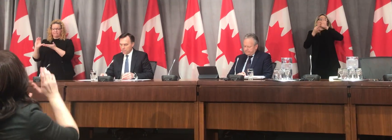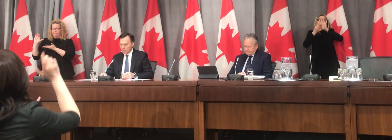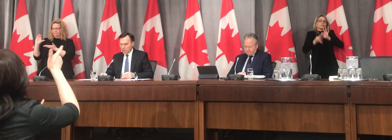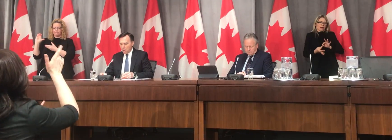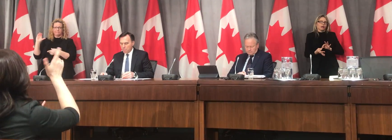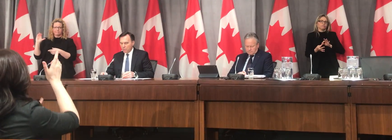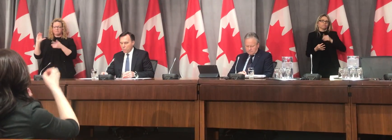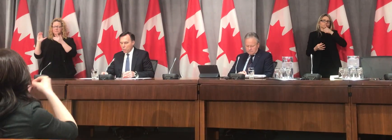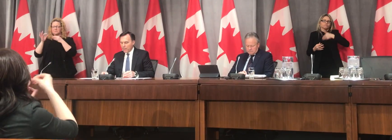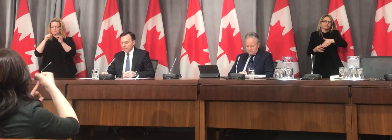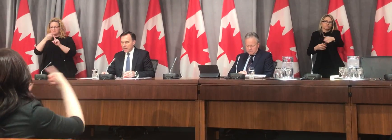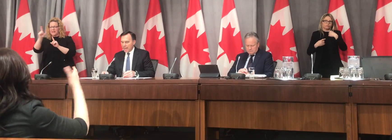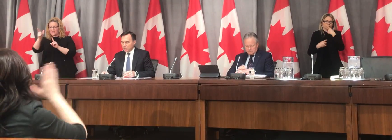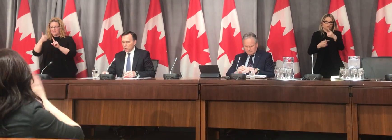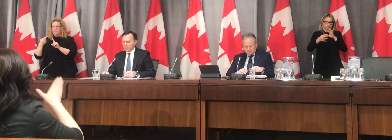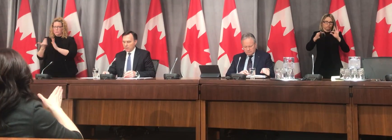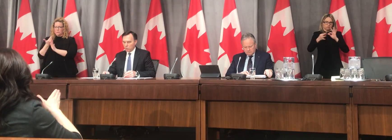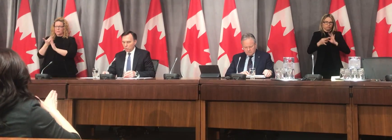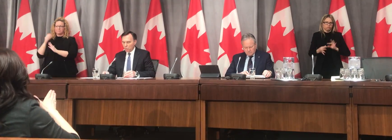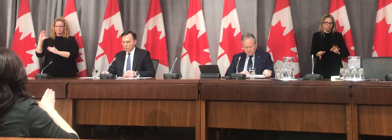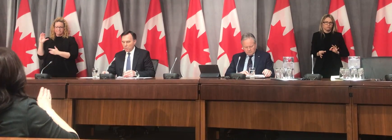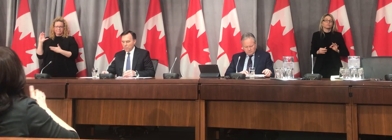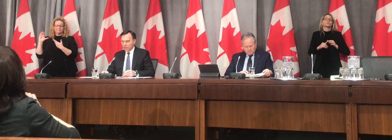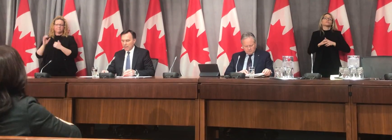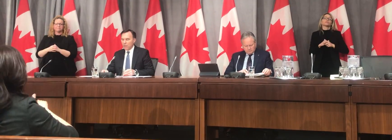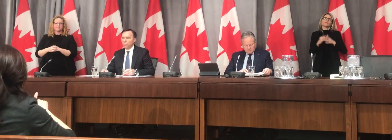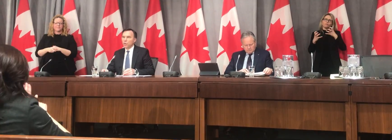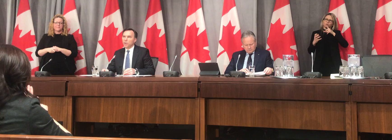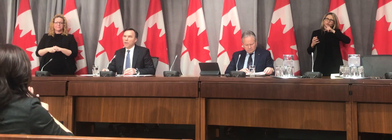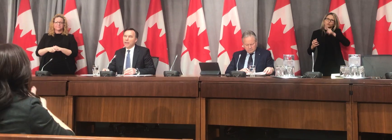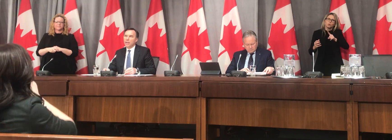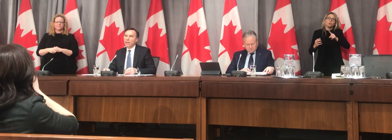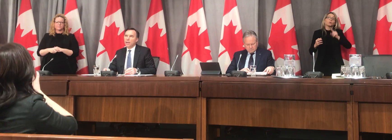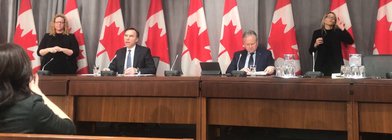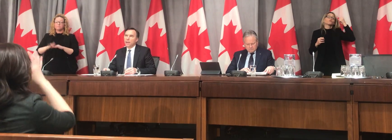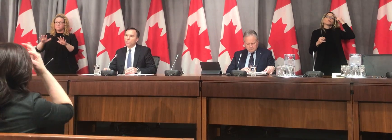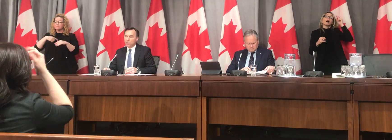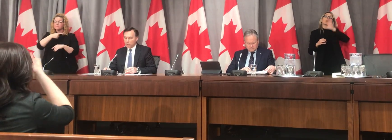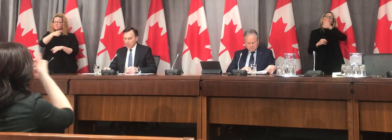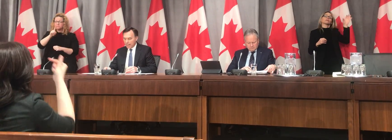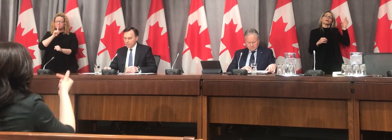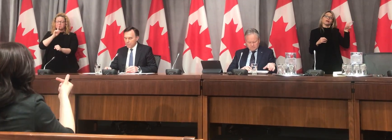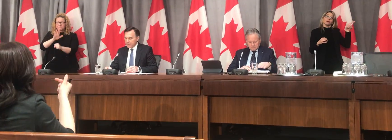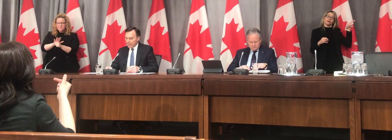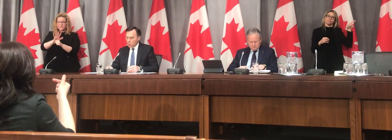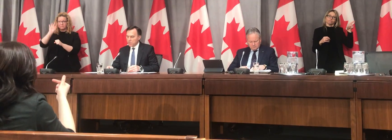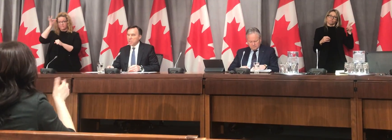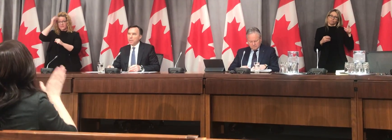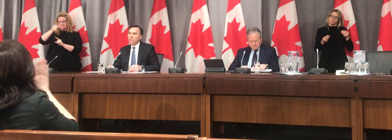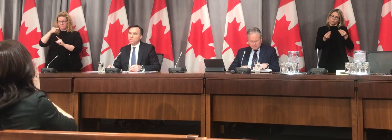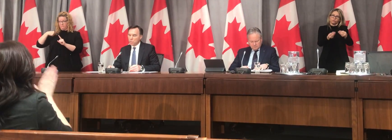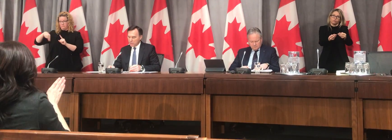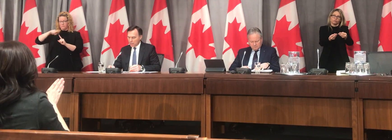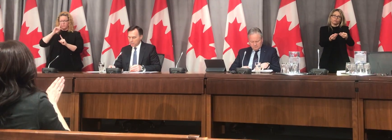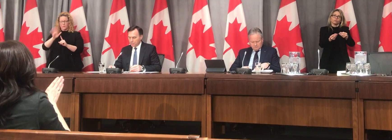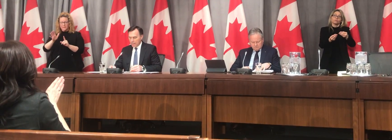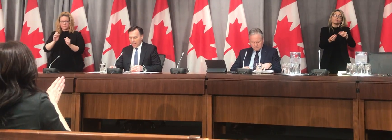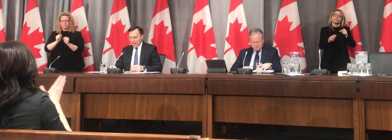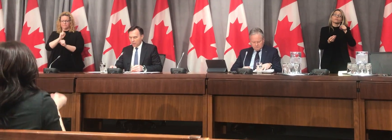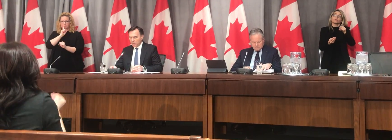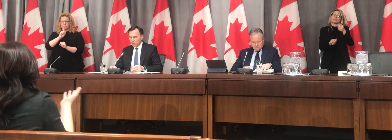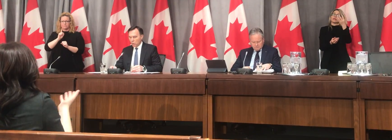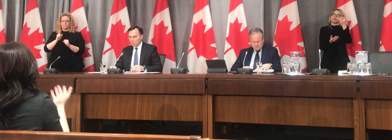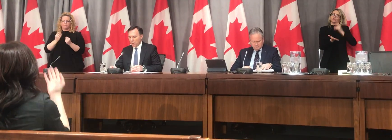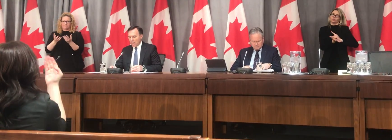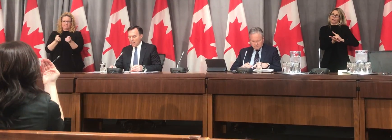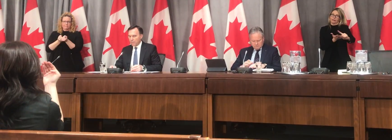rapproché, mais vous pouvez être assuré que le gouvernement fédéral vous donnera 14 semaines de soutien